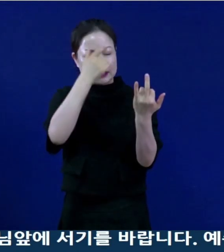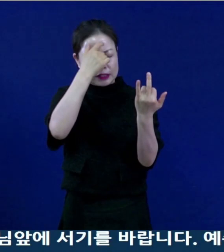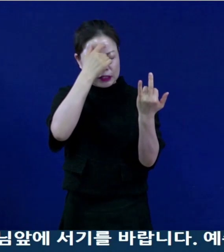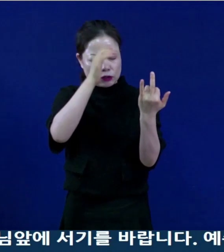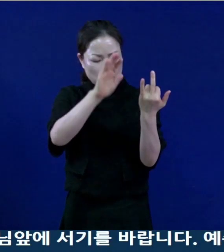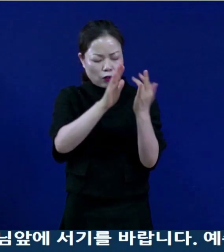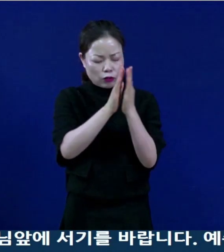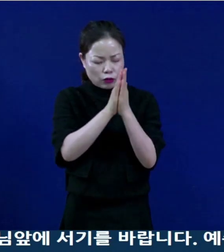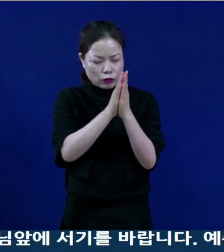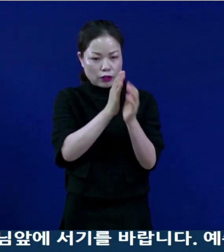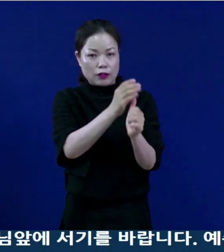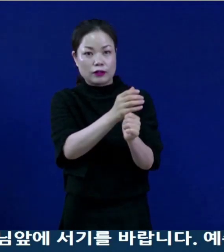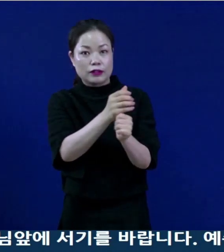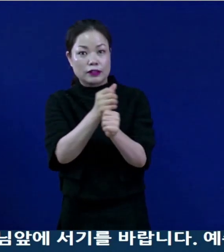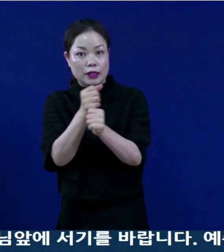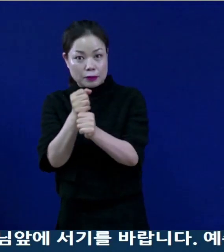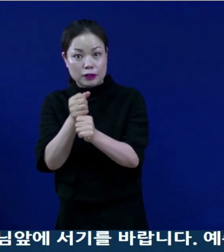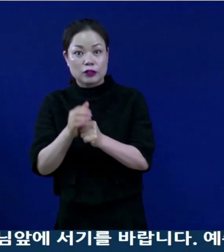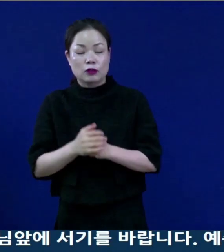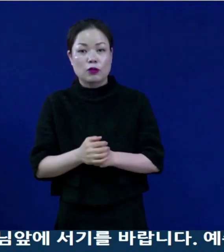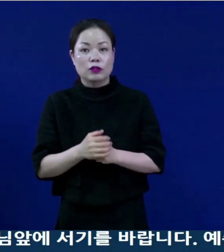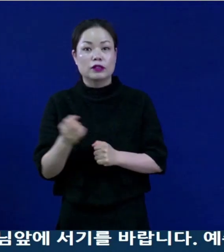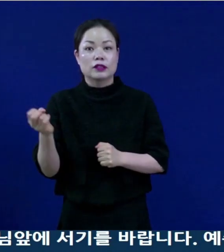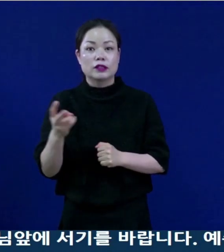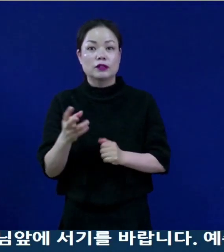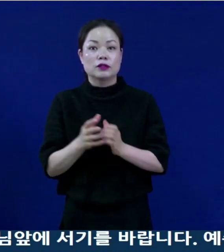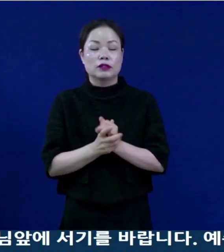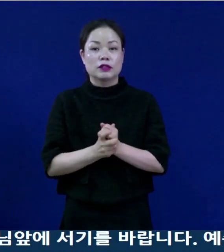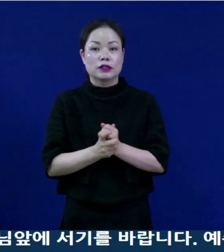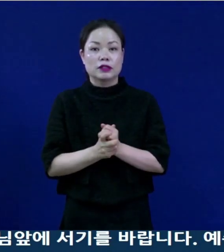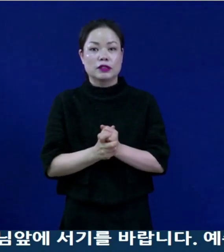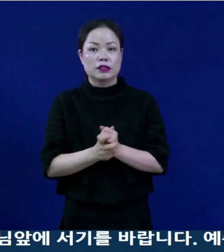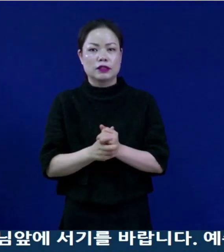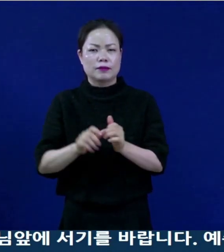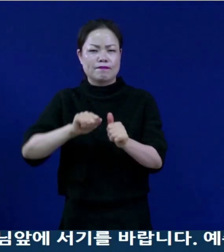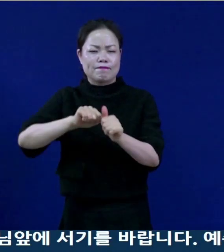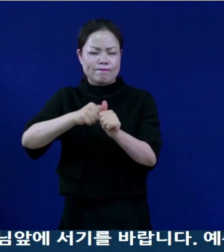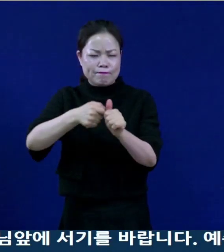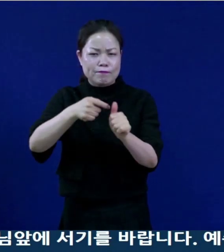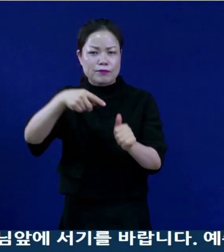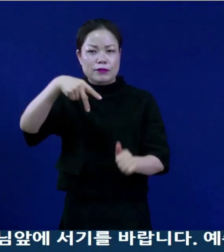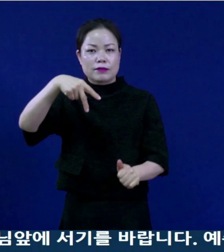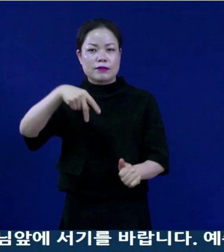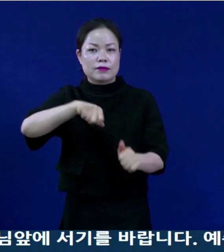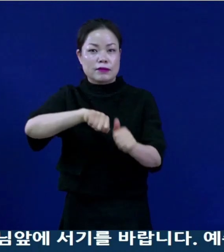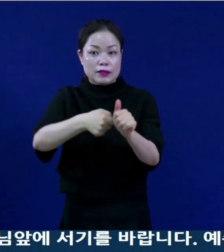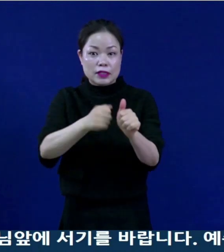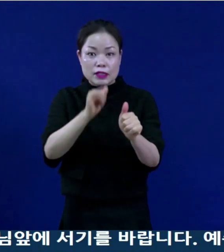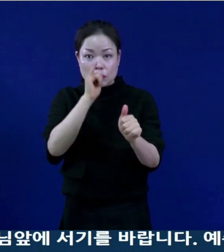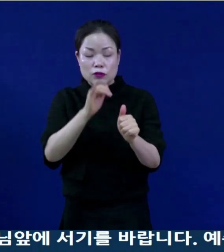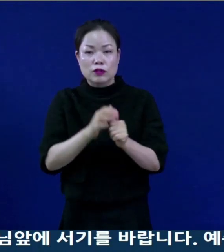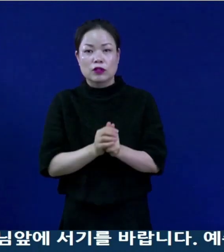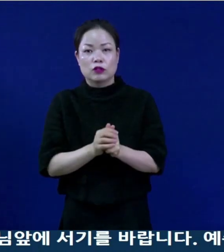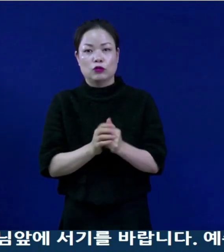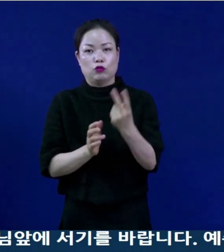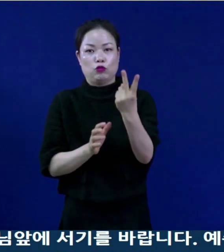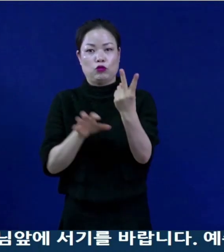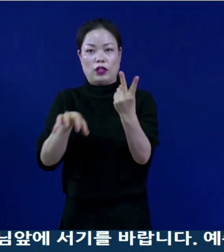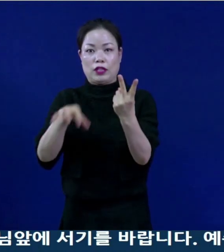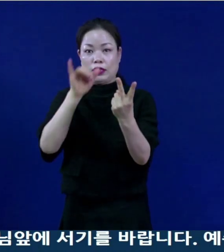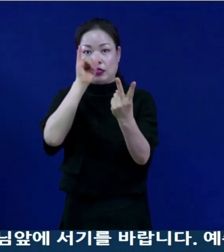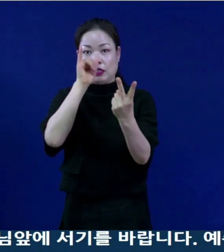가셔서 기도하시다 붙잡히시고, 그 다음 붙잡히셨으니까 신문을 당해야 되죠. 신문은 2군데서